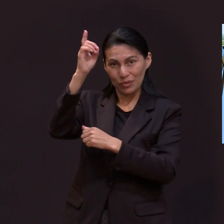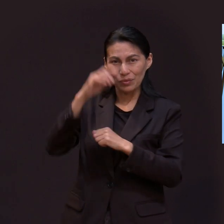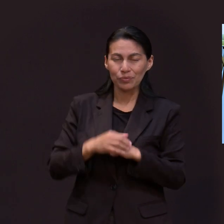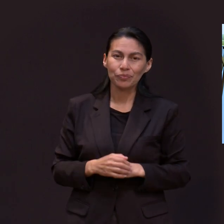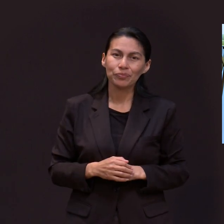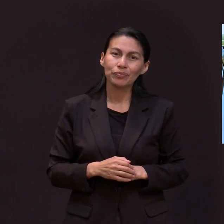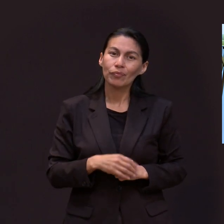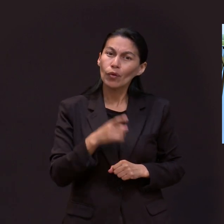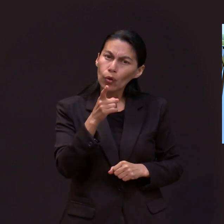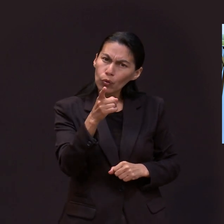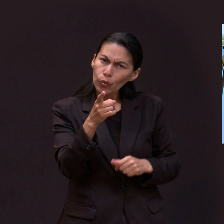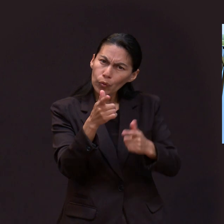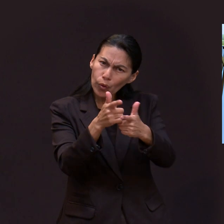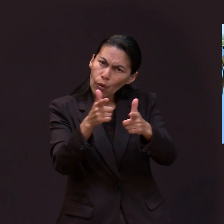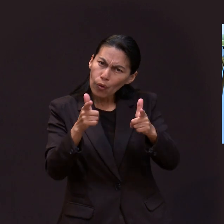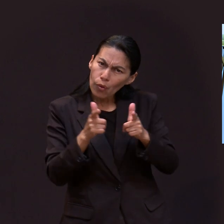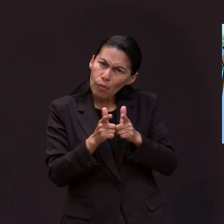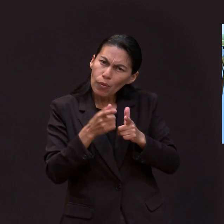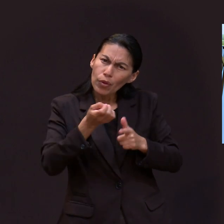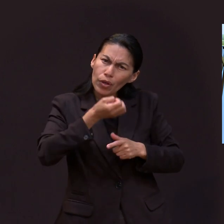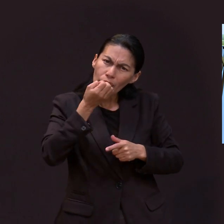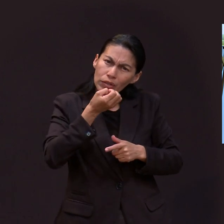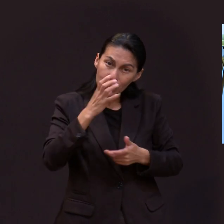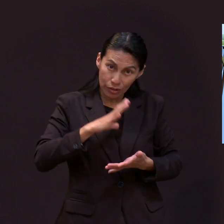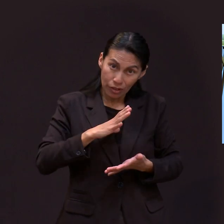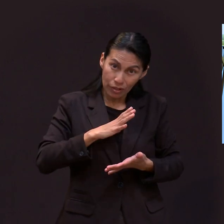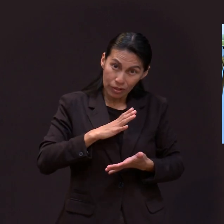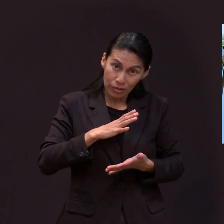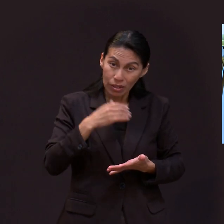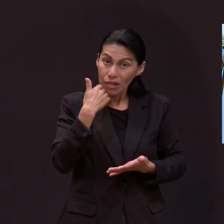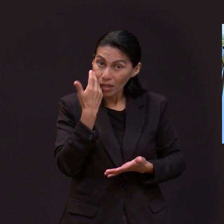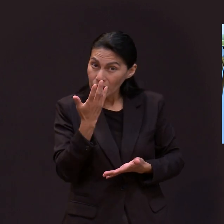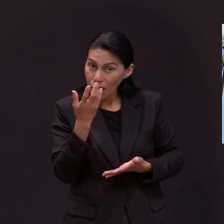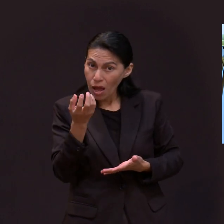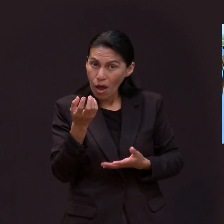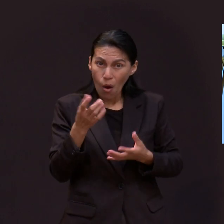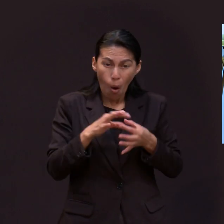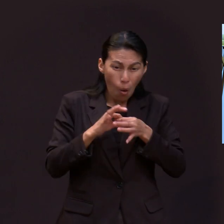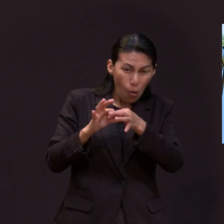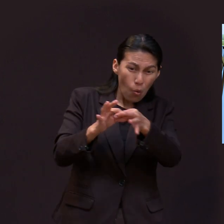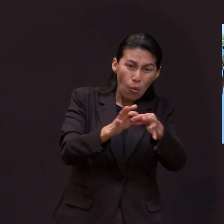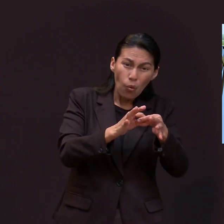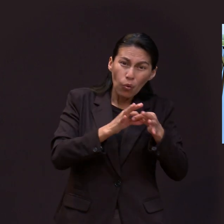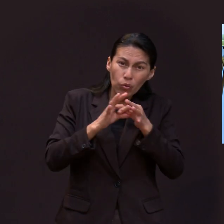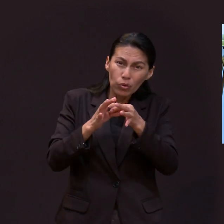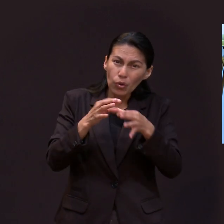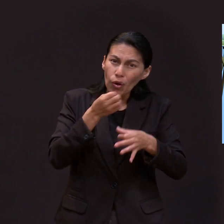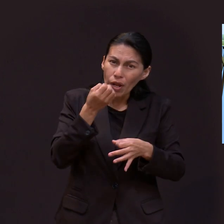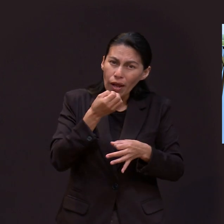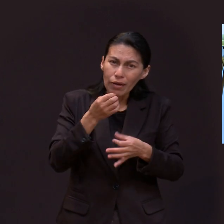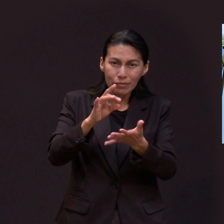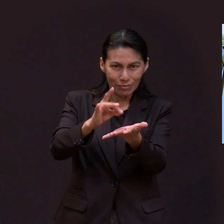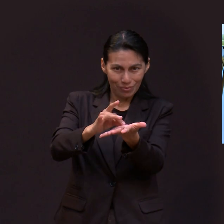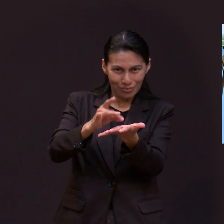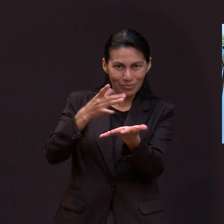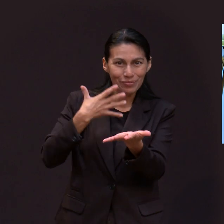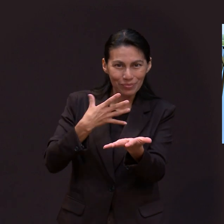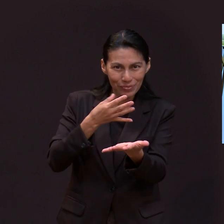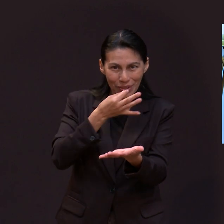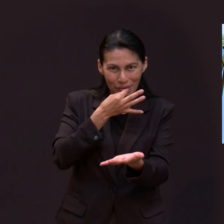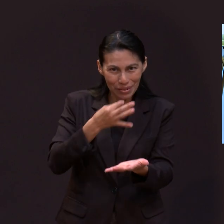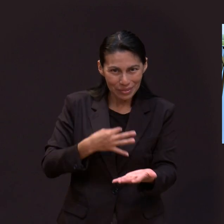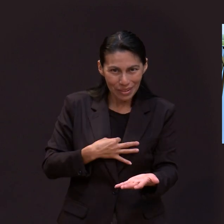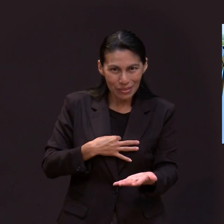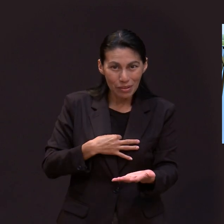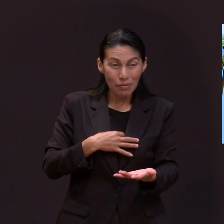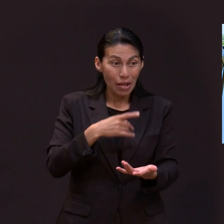dios si tú tienes un grupo y qué quieres que oremos los unos por los otros déjanos saber